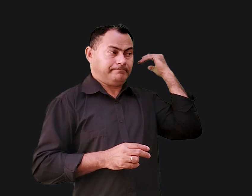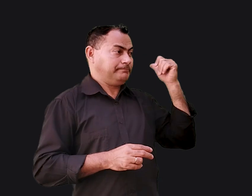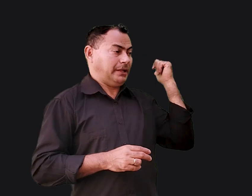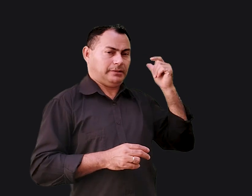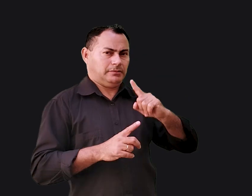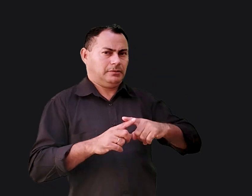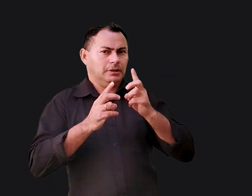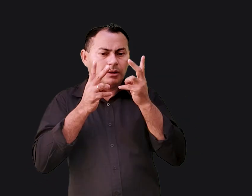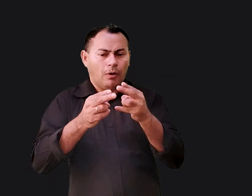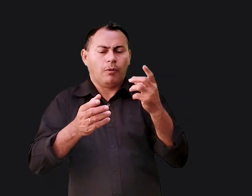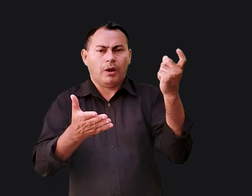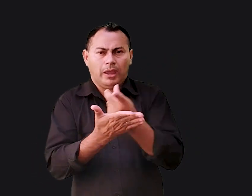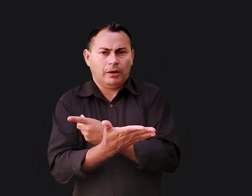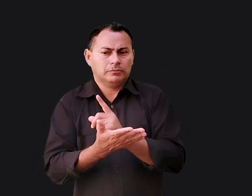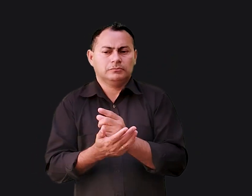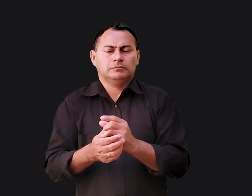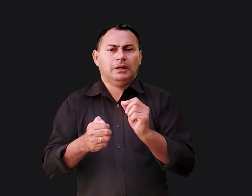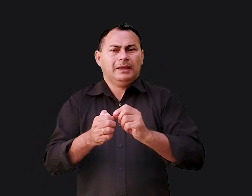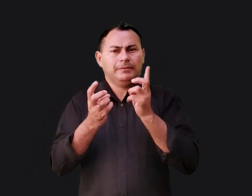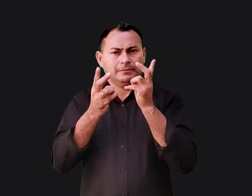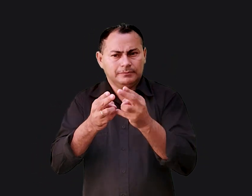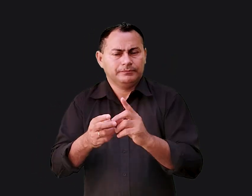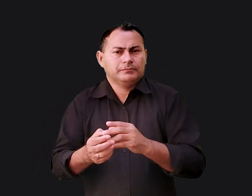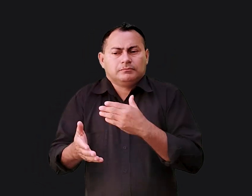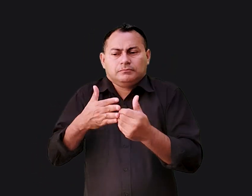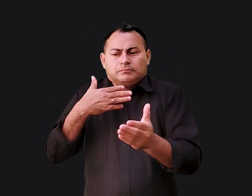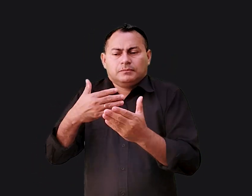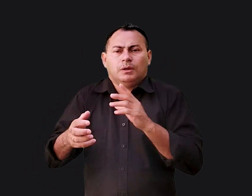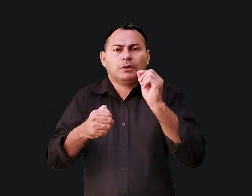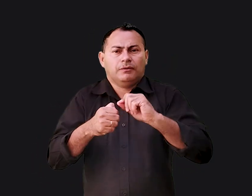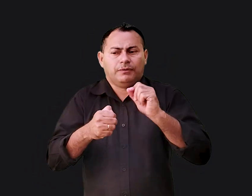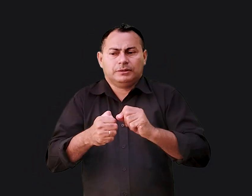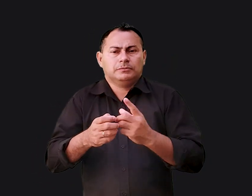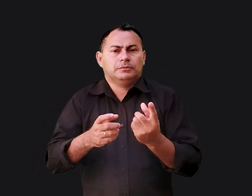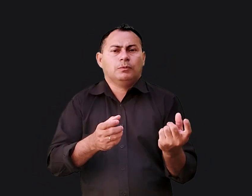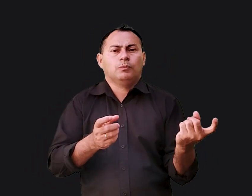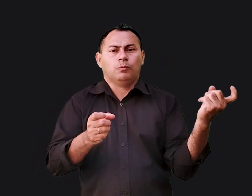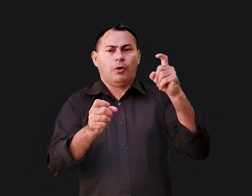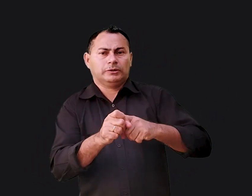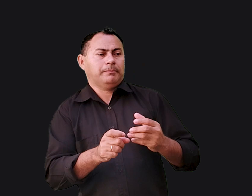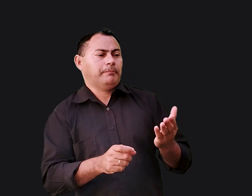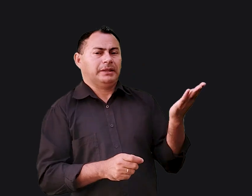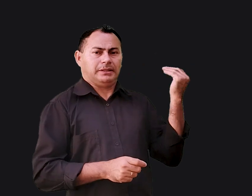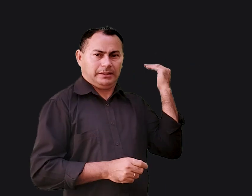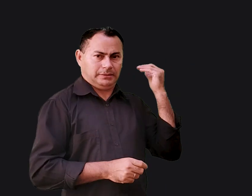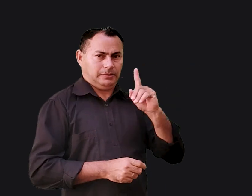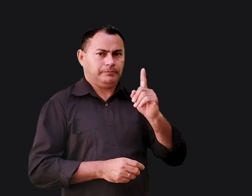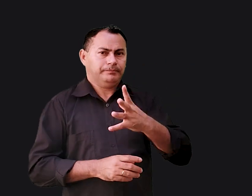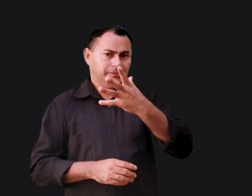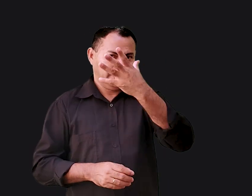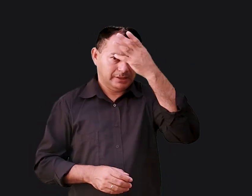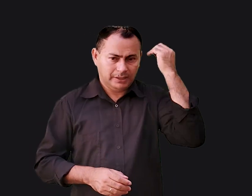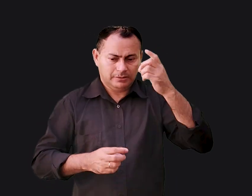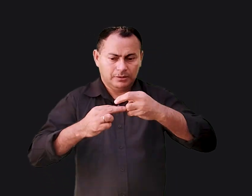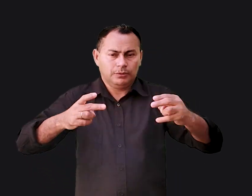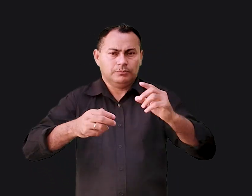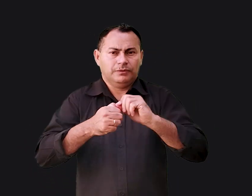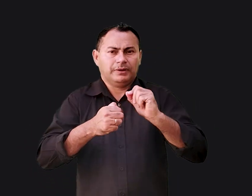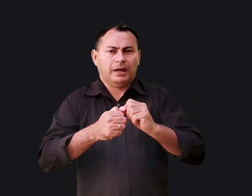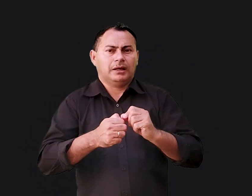não caia nos mesmos erros, não retruque. Não importa o que faça, não volte atrás. Esquecendo-me das coisas que ficaram